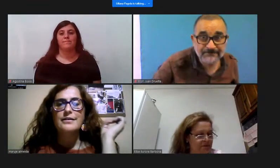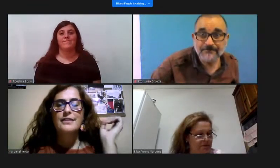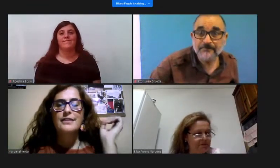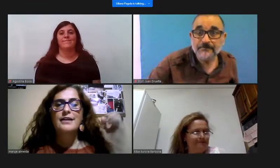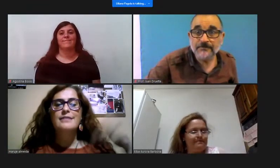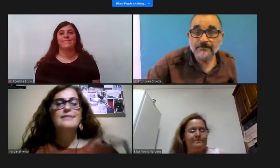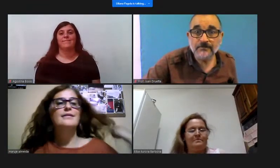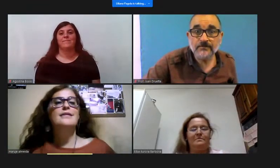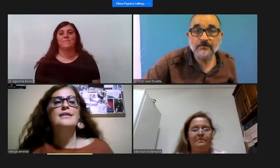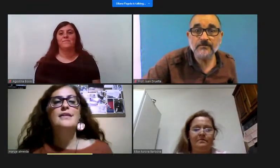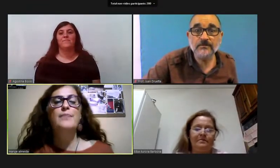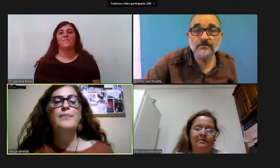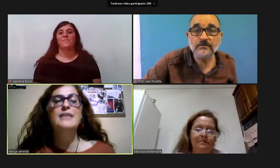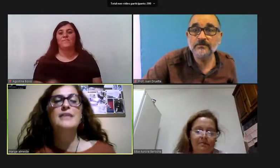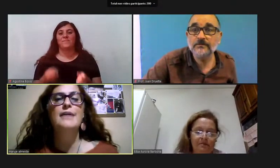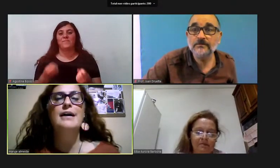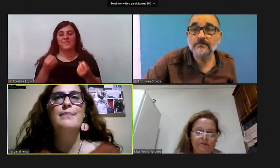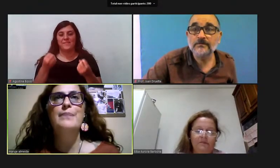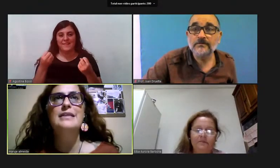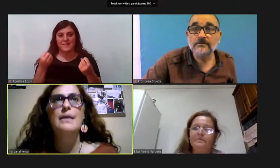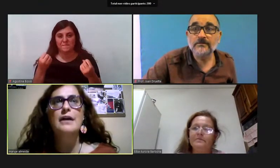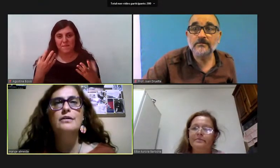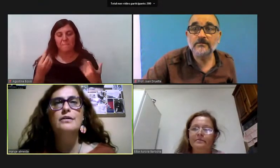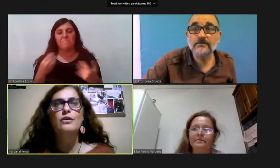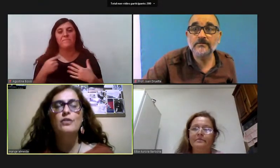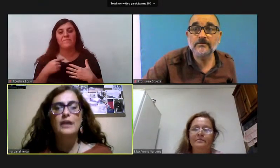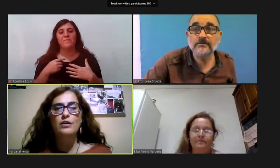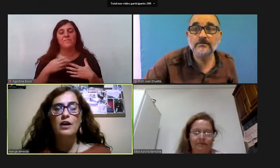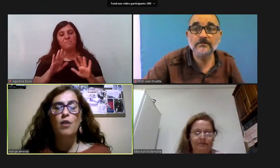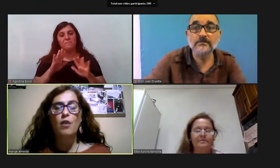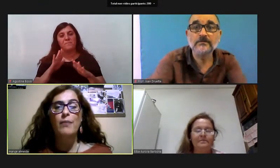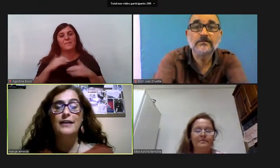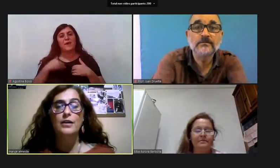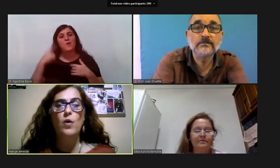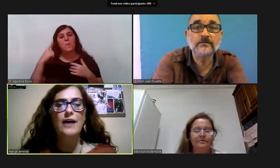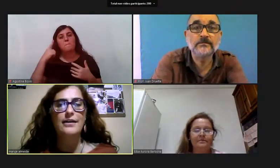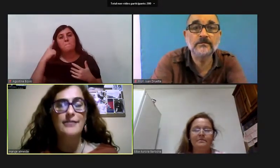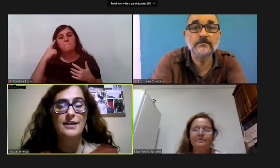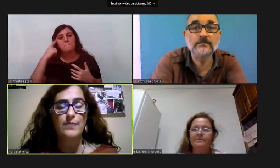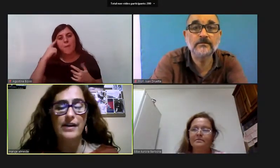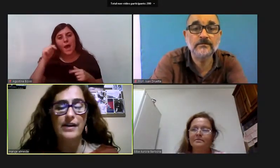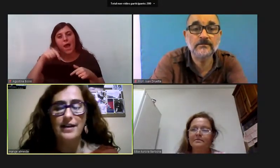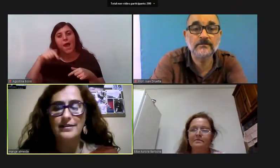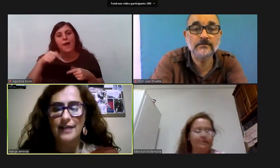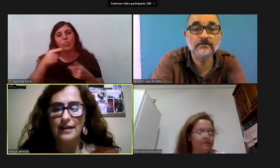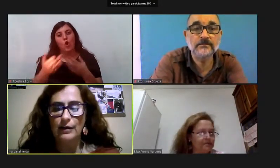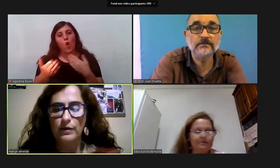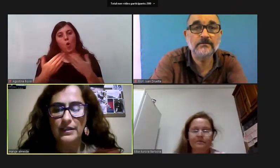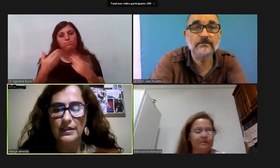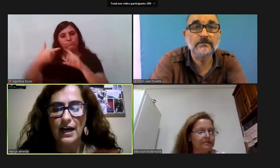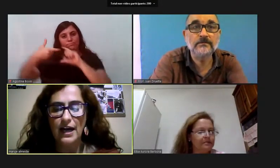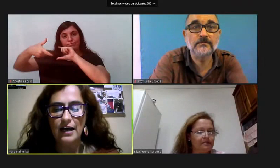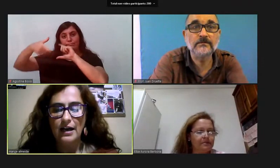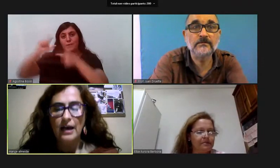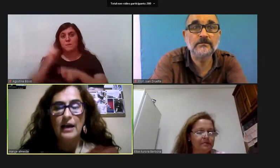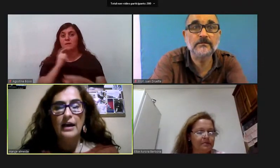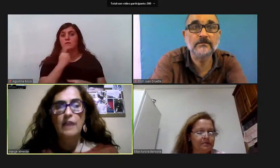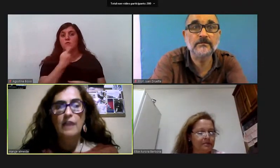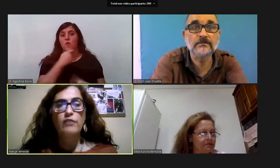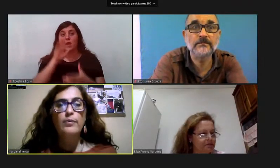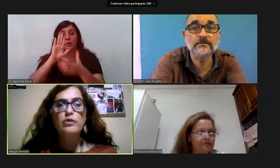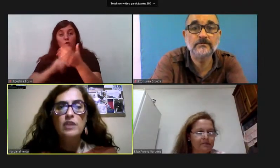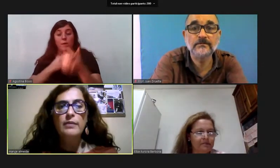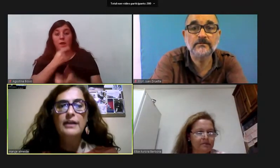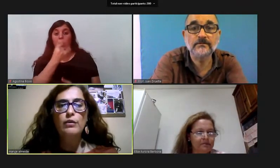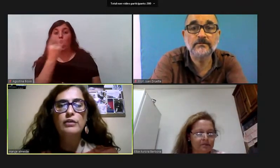¿Y Maruje? Sí, pensaba esto que comparte Juan, esta experiencia de la universidad,